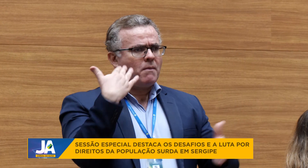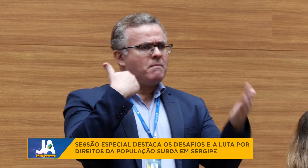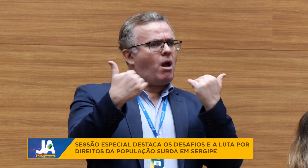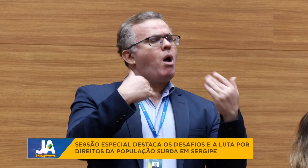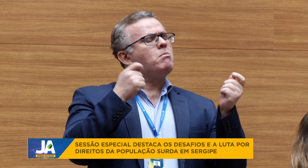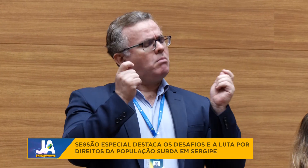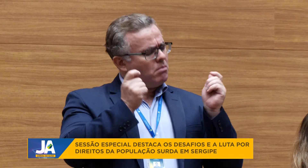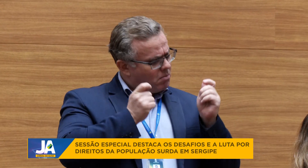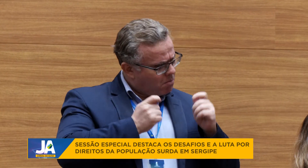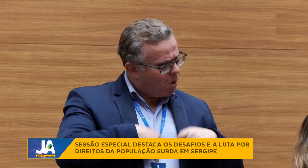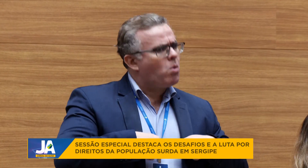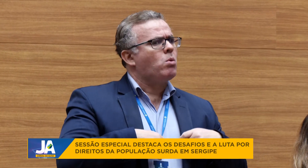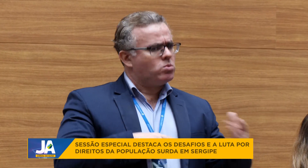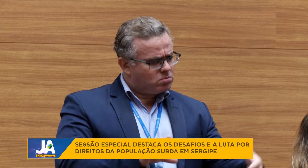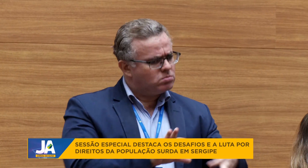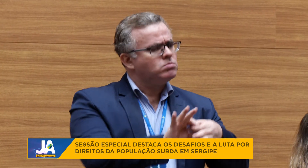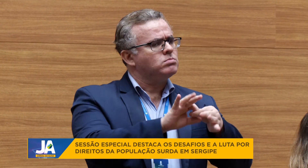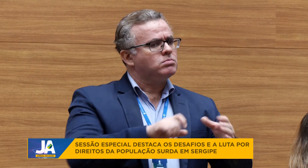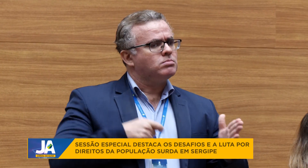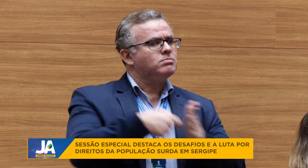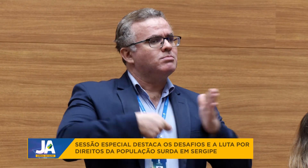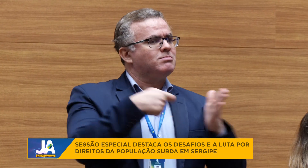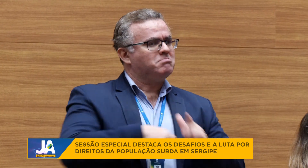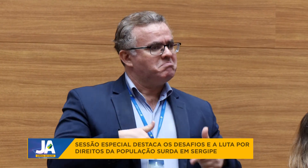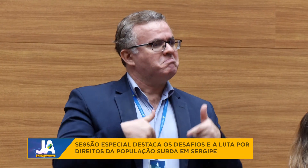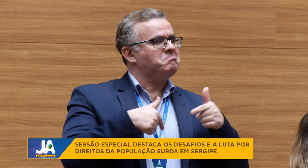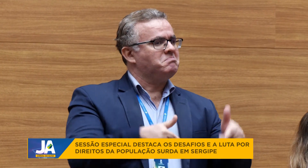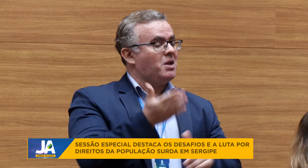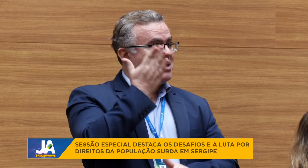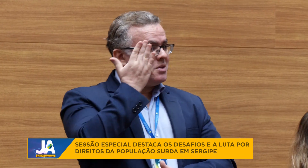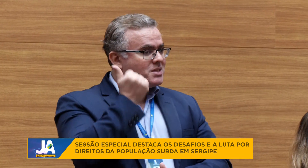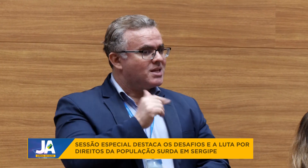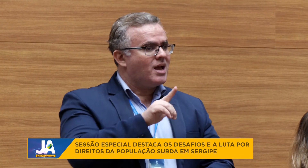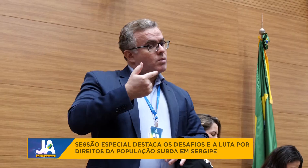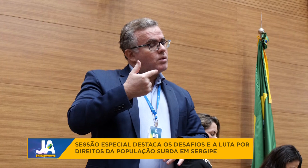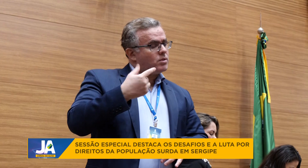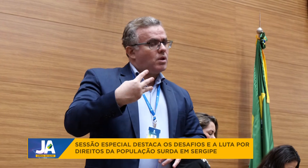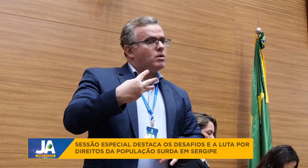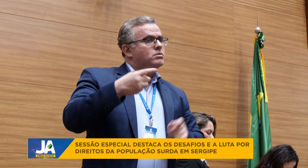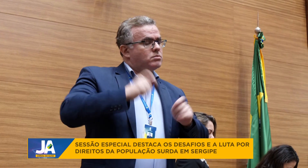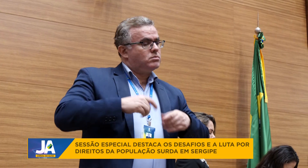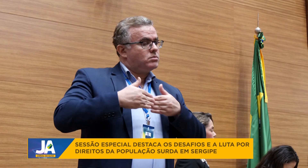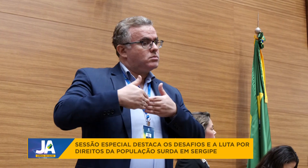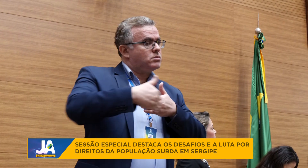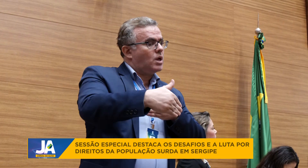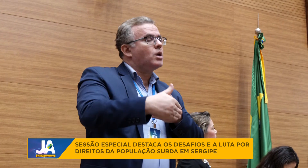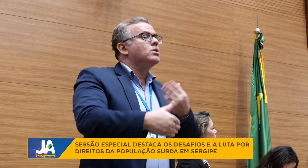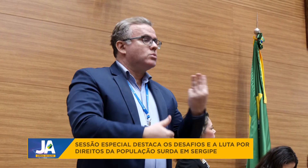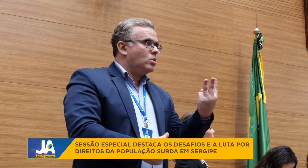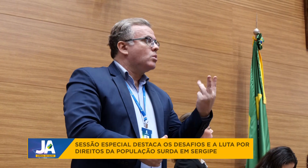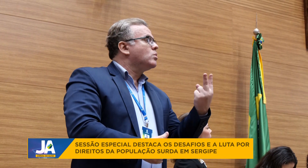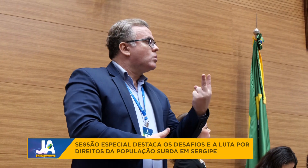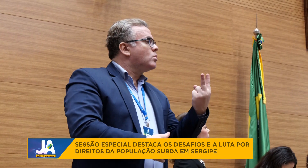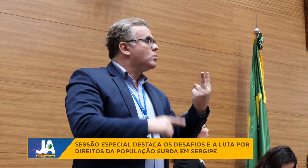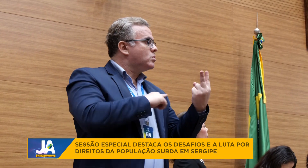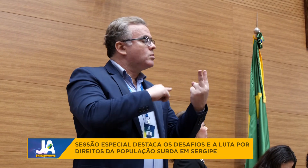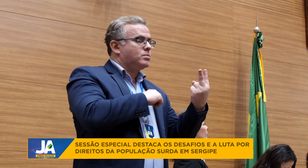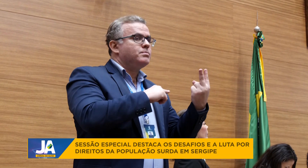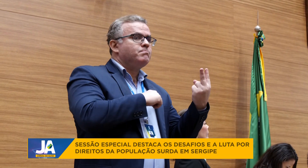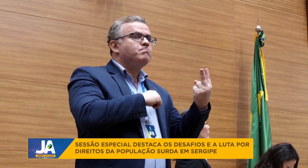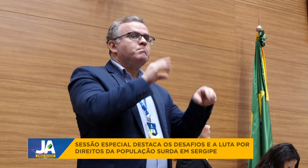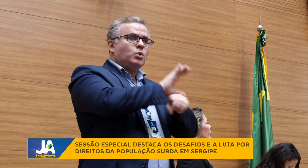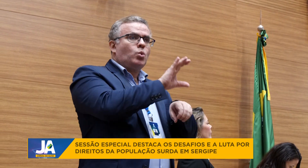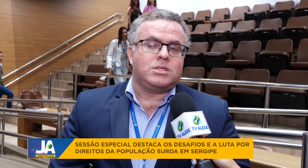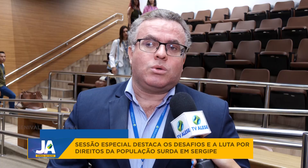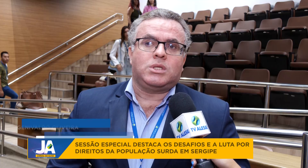indicar se a frase é interrogativa afirmativa ou exclamativa além de transmitir emoções como alegria